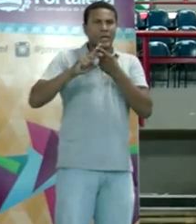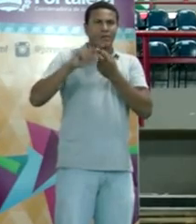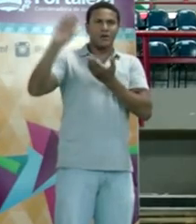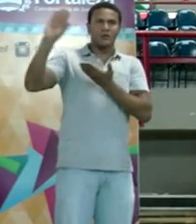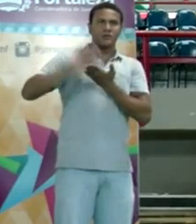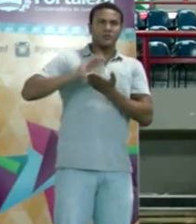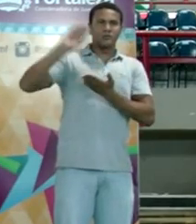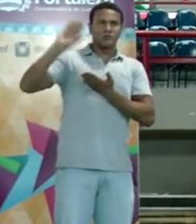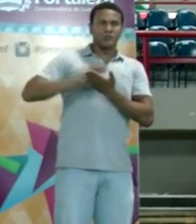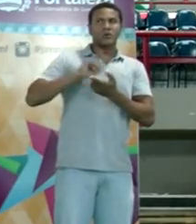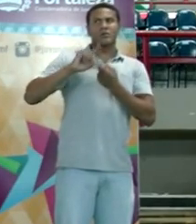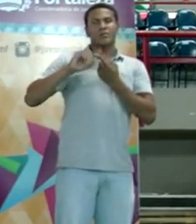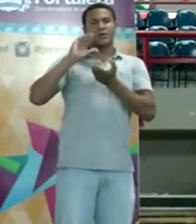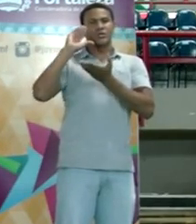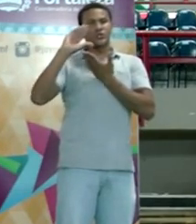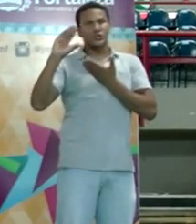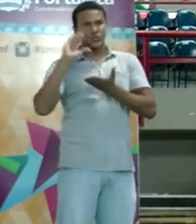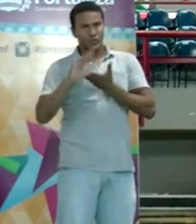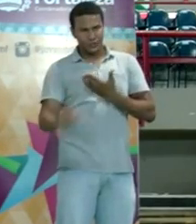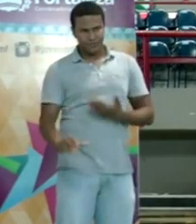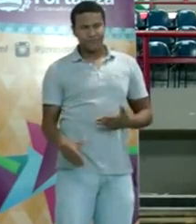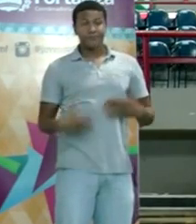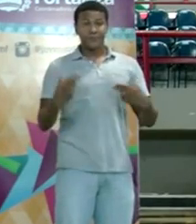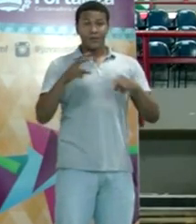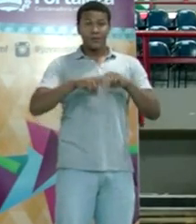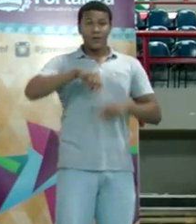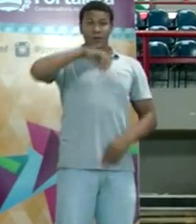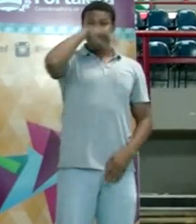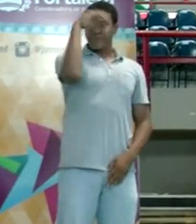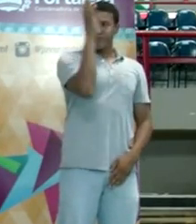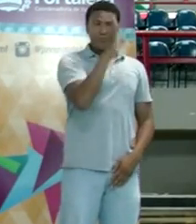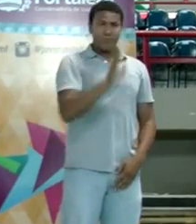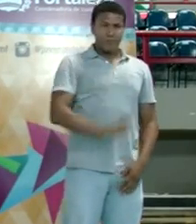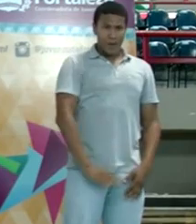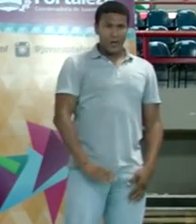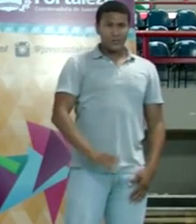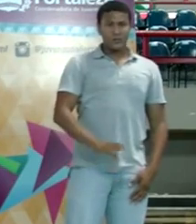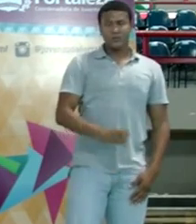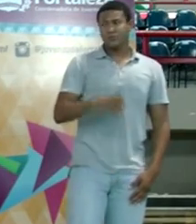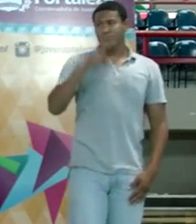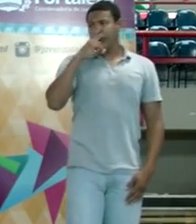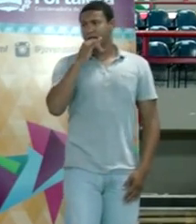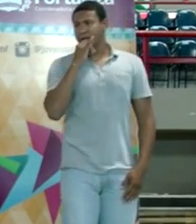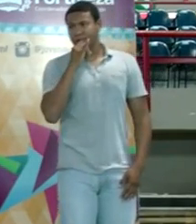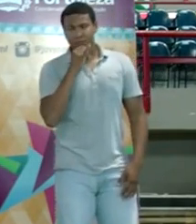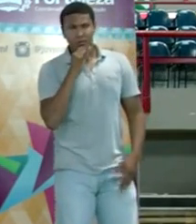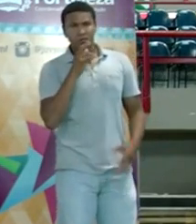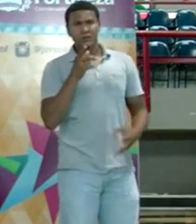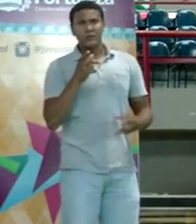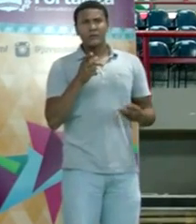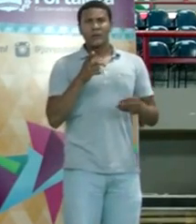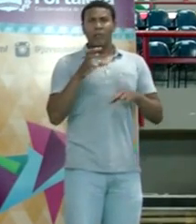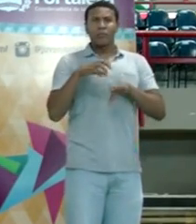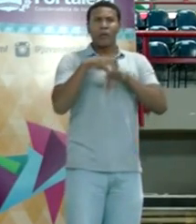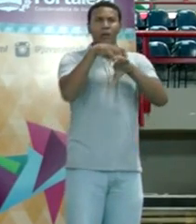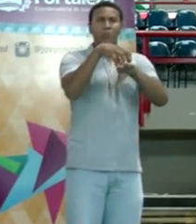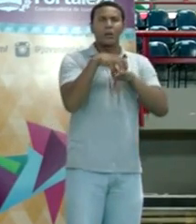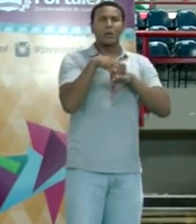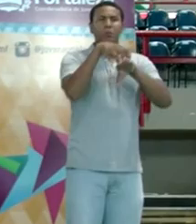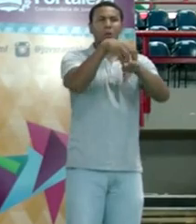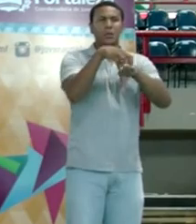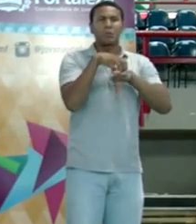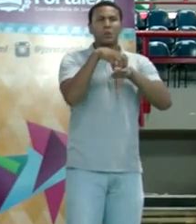O Brasil, durante muitos anos, ele foi negligente no que diz respeito aos transportes. Bom, não todos os